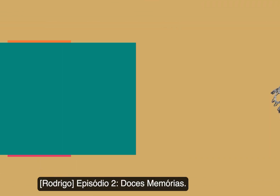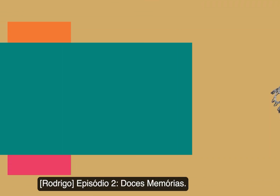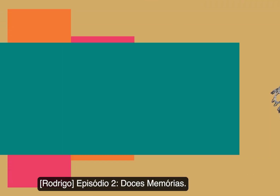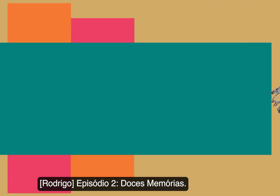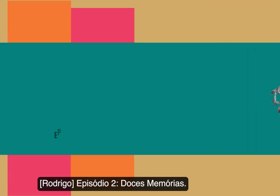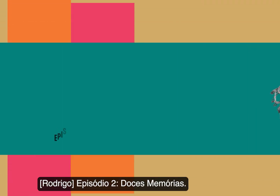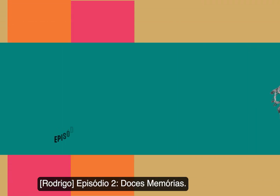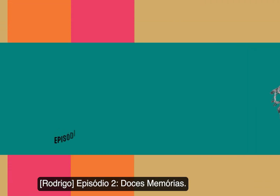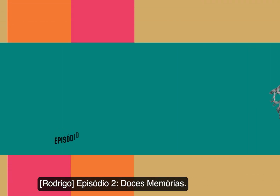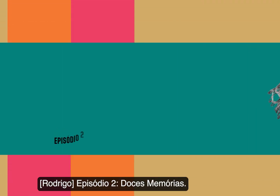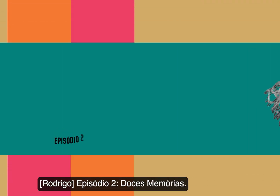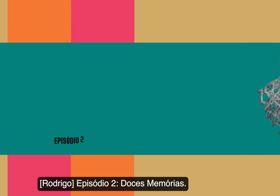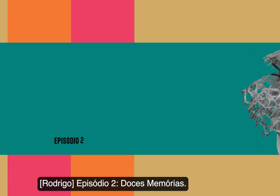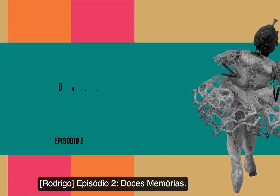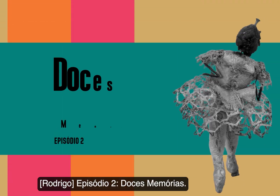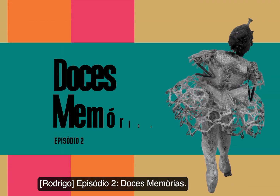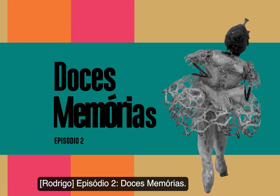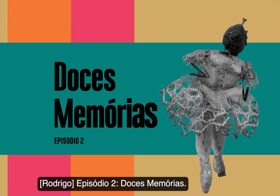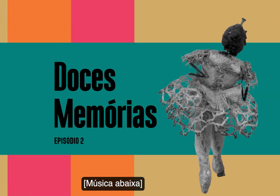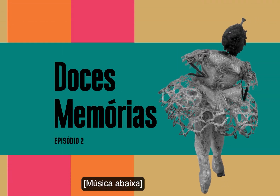Episódio 2: Doces Memórias.